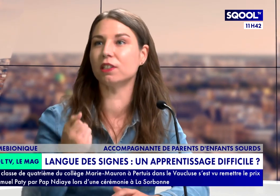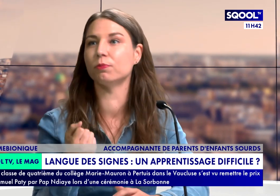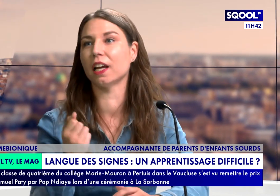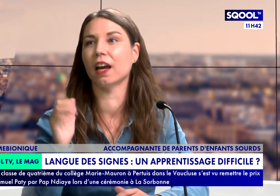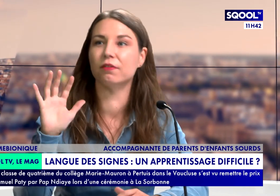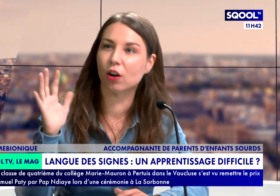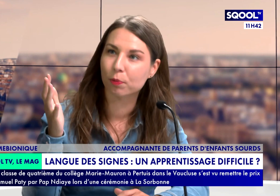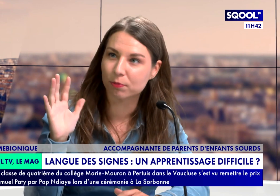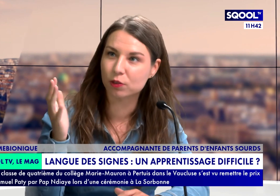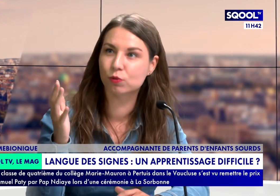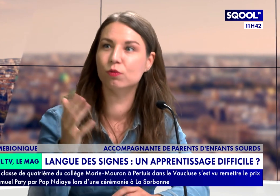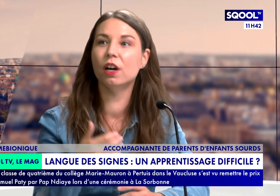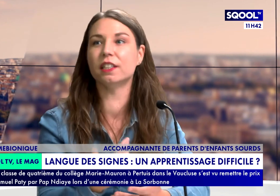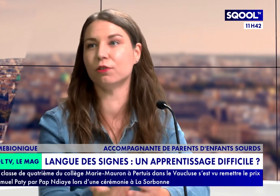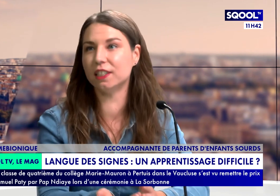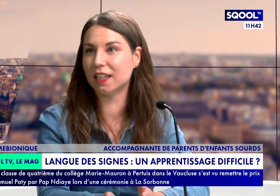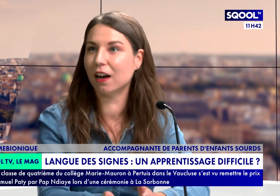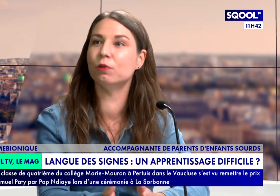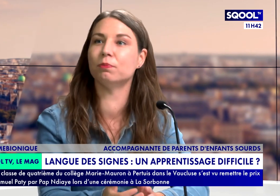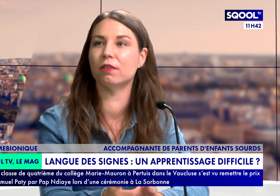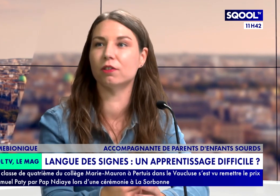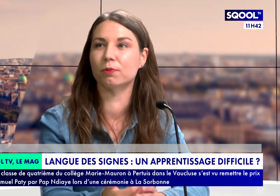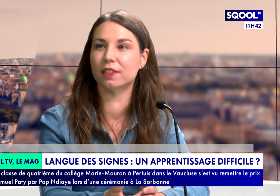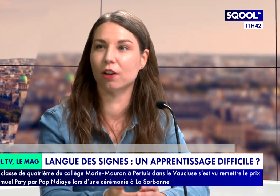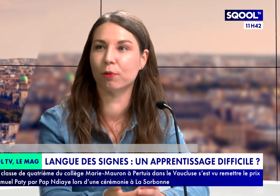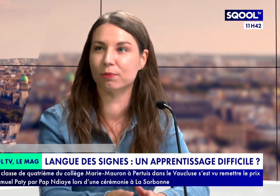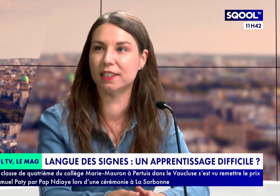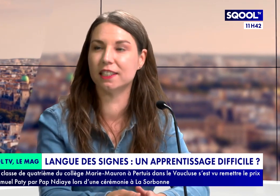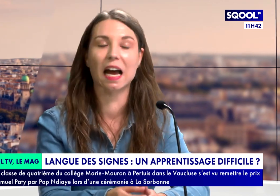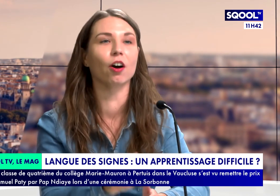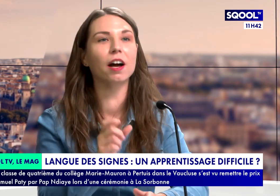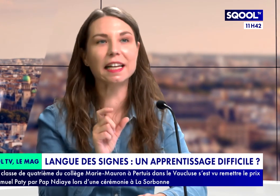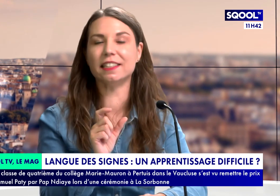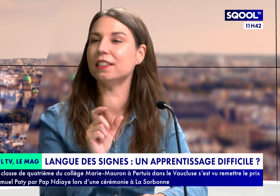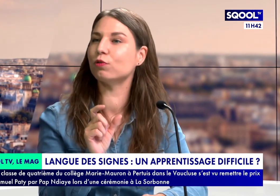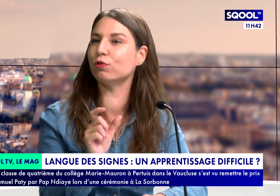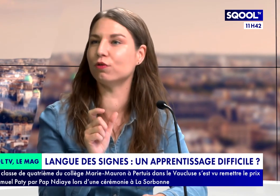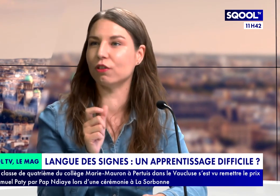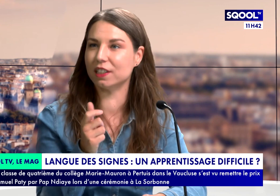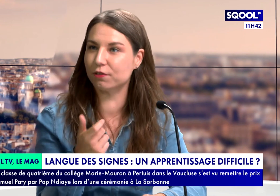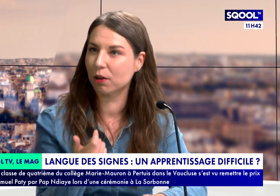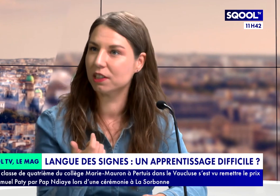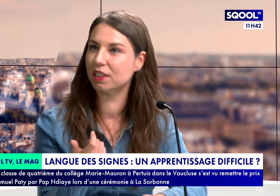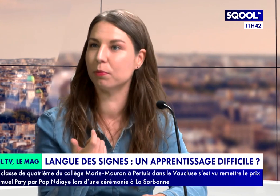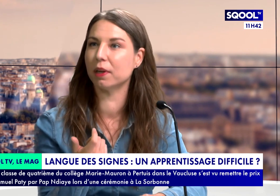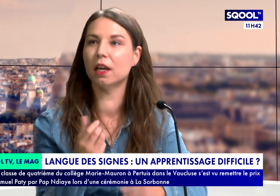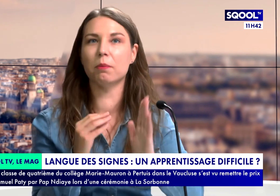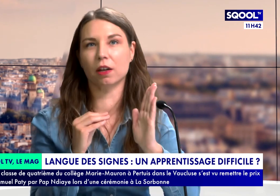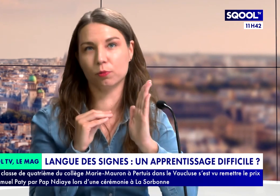objets, à faire leur premier coucou, c'est aussi là où ils peuvent commencer leur premier signe. Alors, les signes sont souvent déformés chez les bébés. Par exemple,